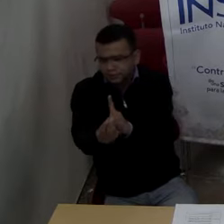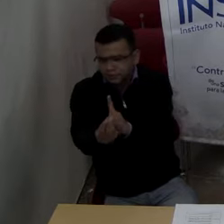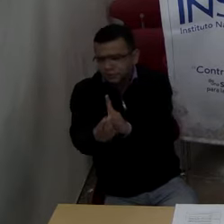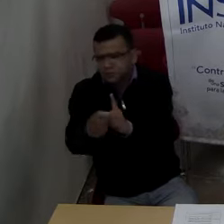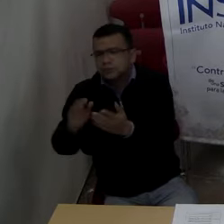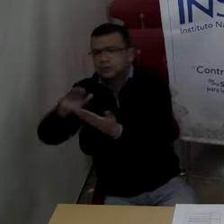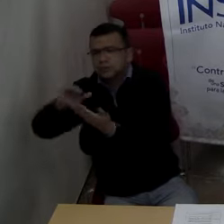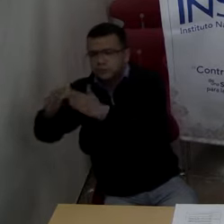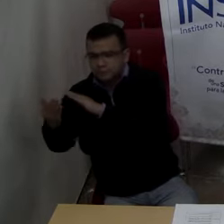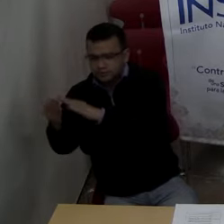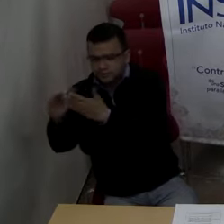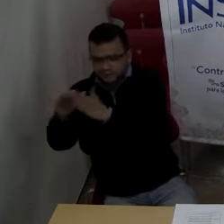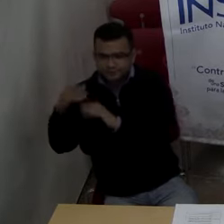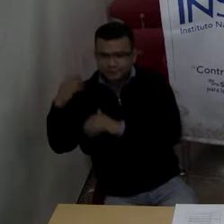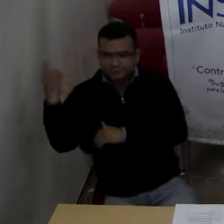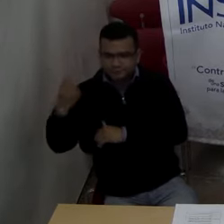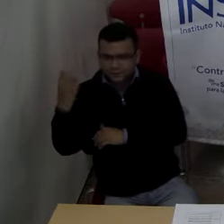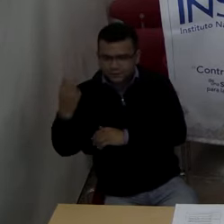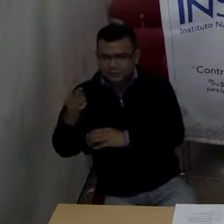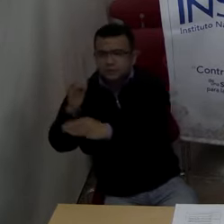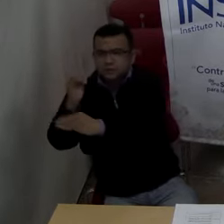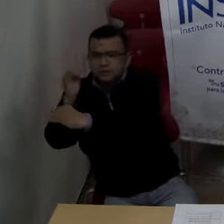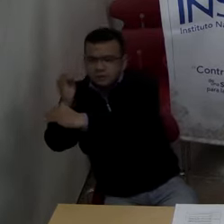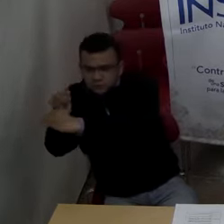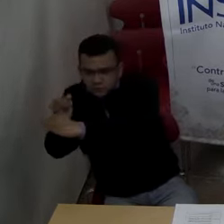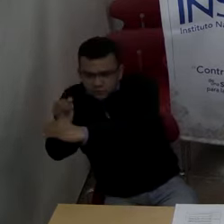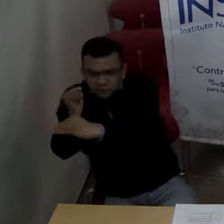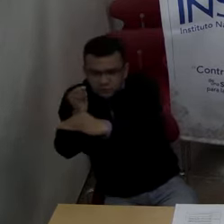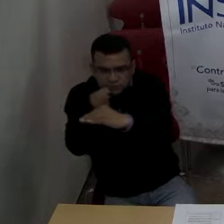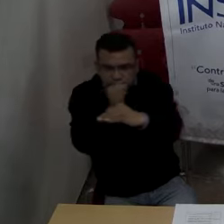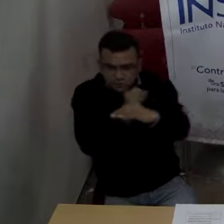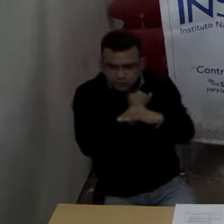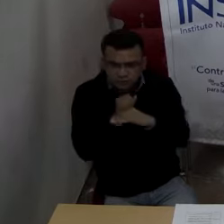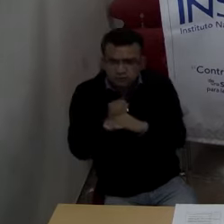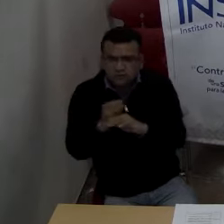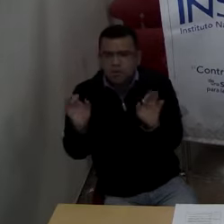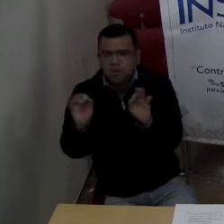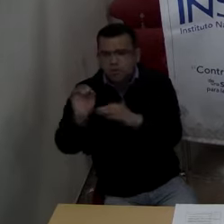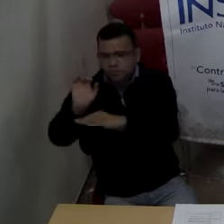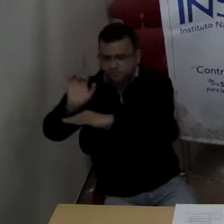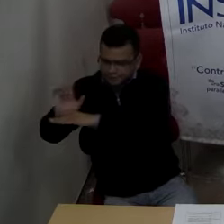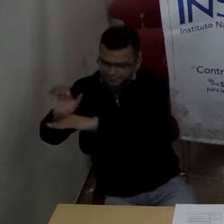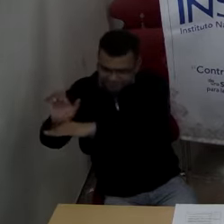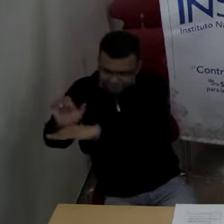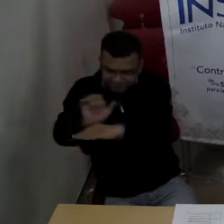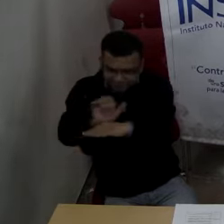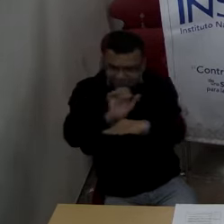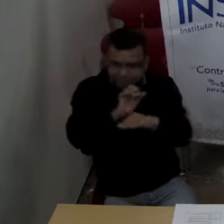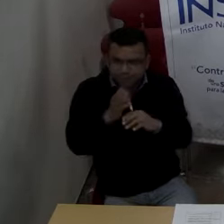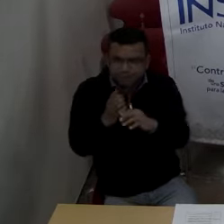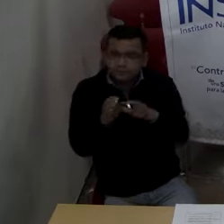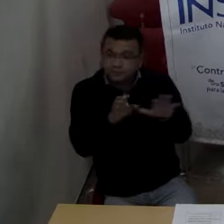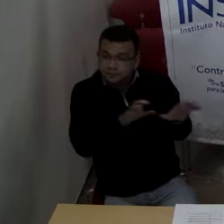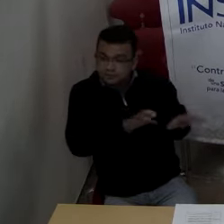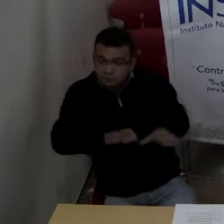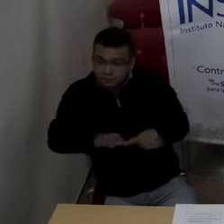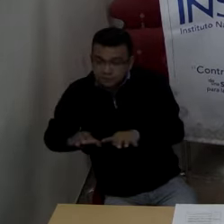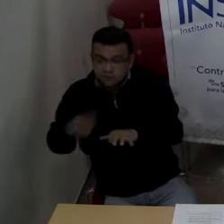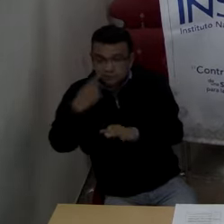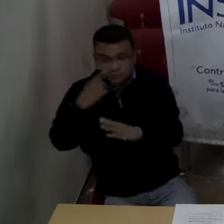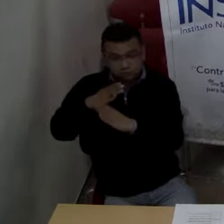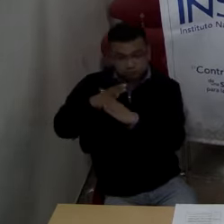general, las instituciones o las entidades. Entonces, las conductas protectoras